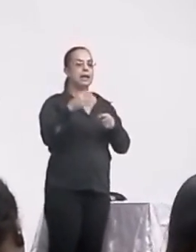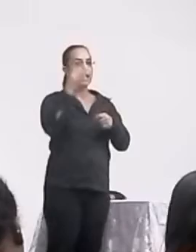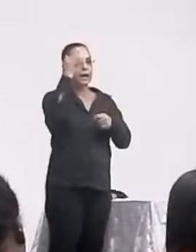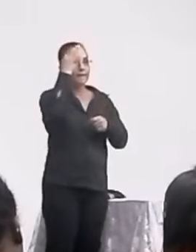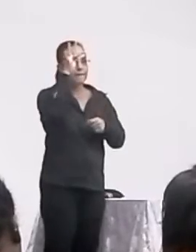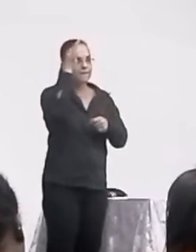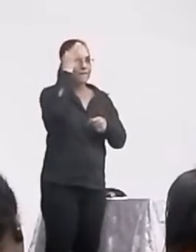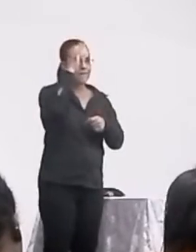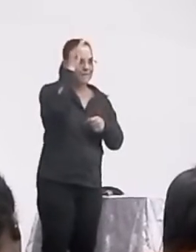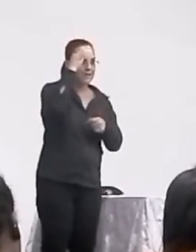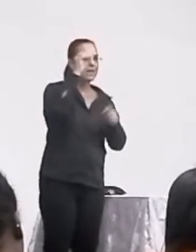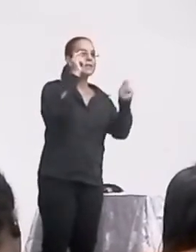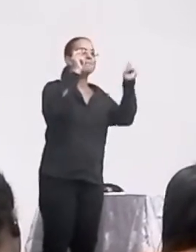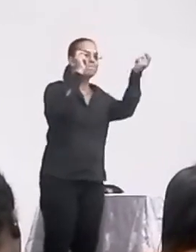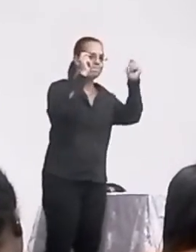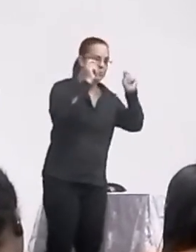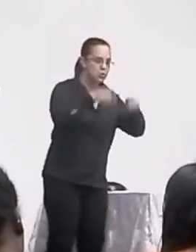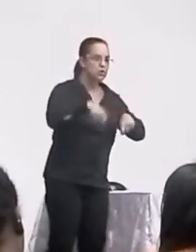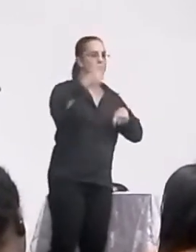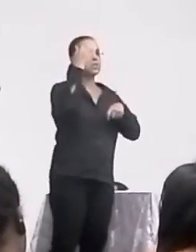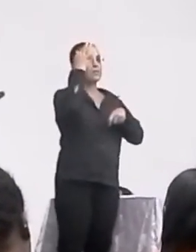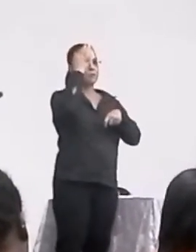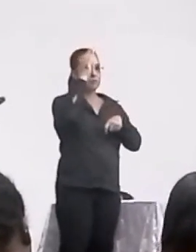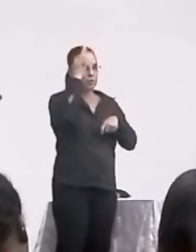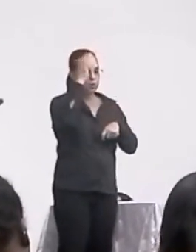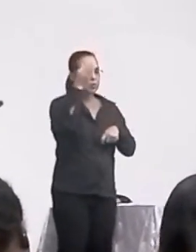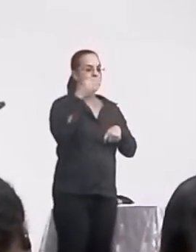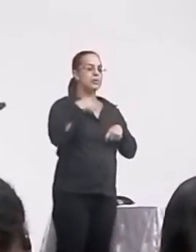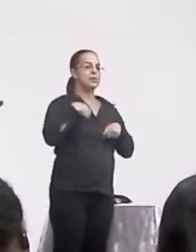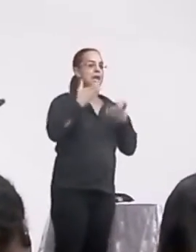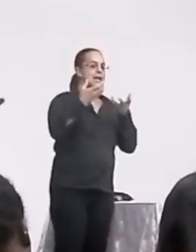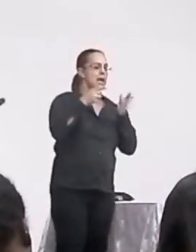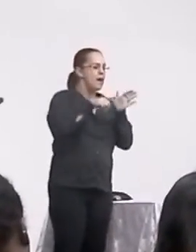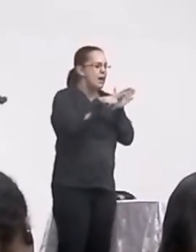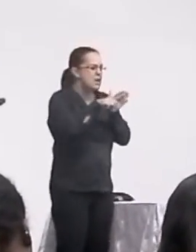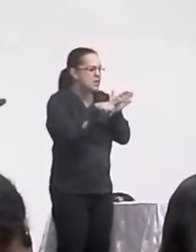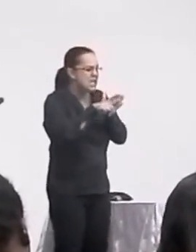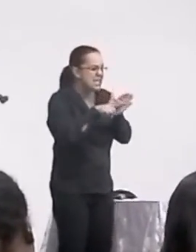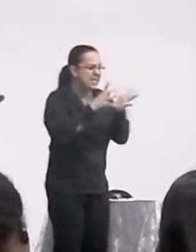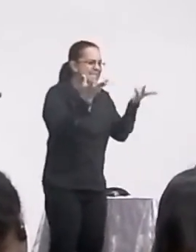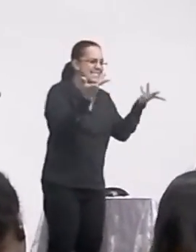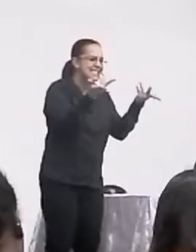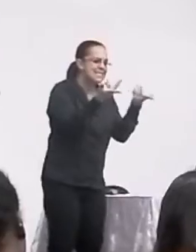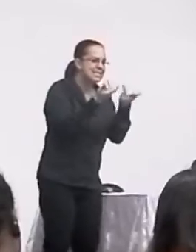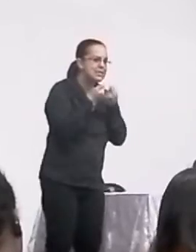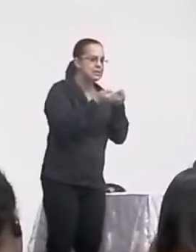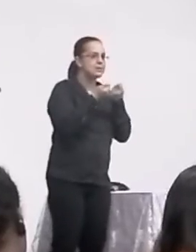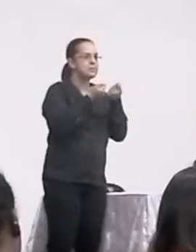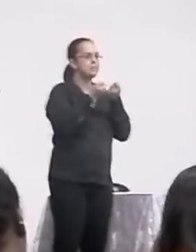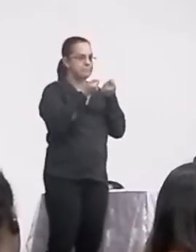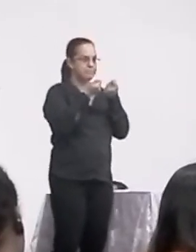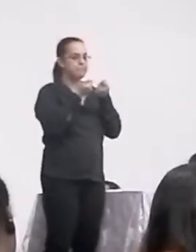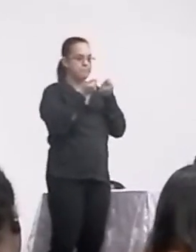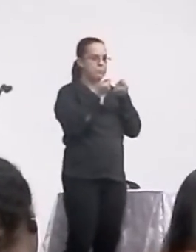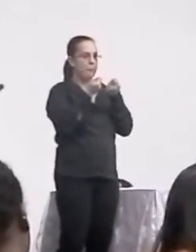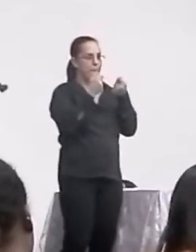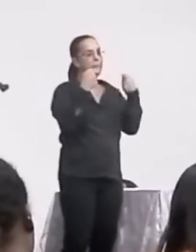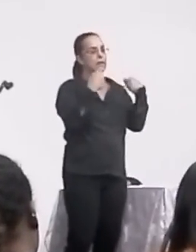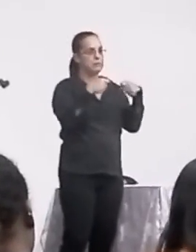que ela faz uma pesquisa de fazer a melhor pesquisa. Não vai ser a melhor pesquisa ou não,